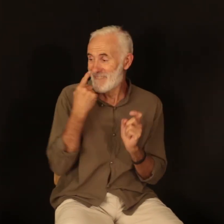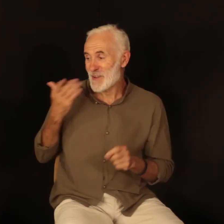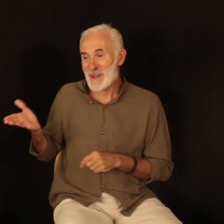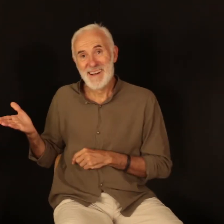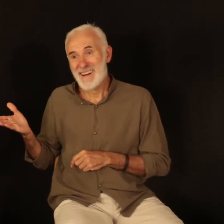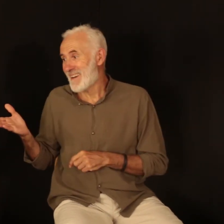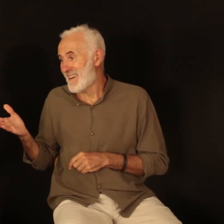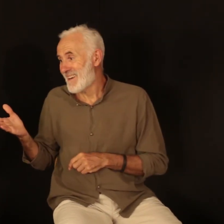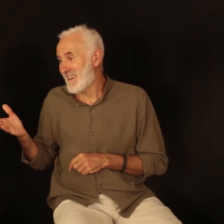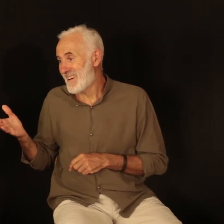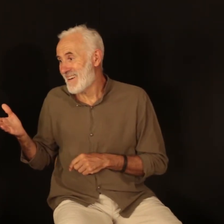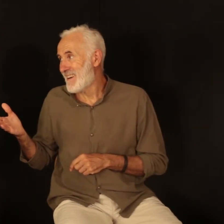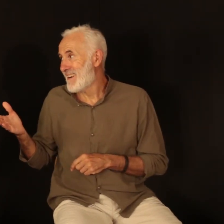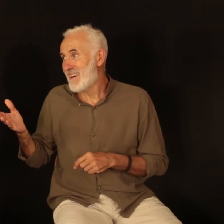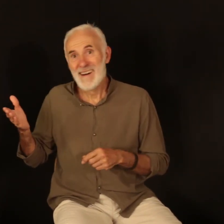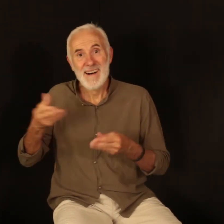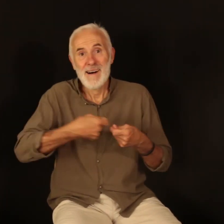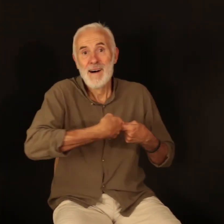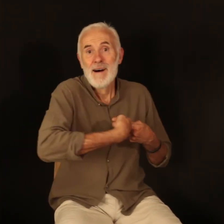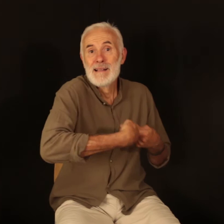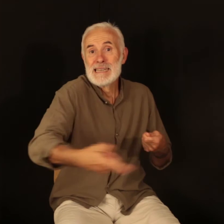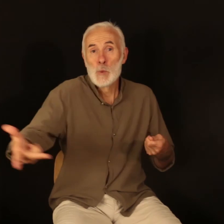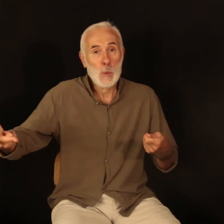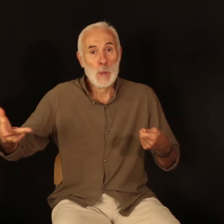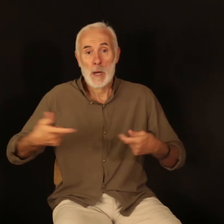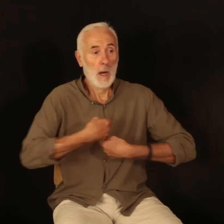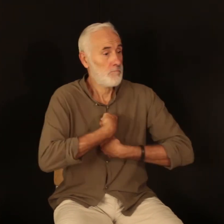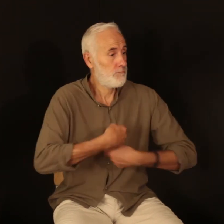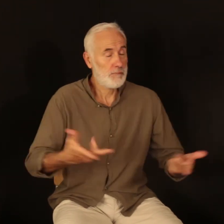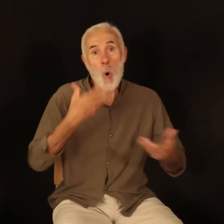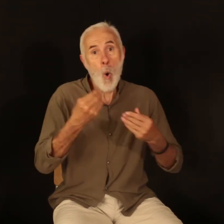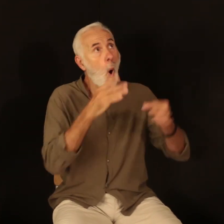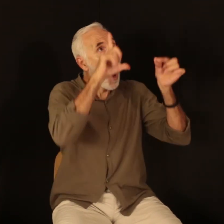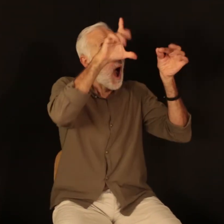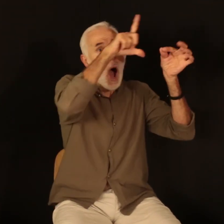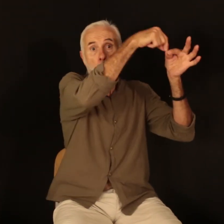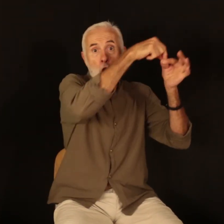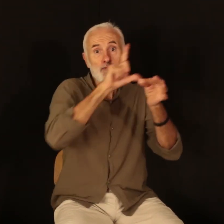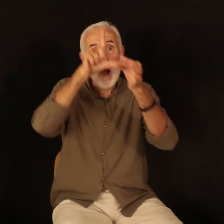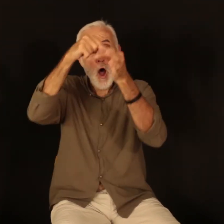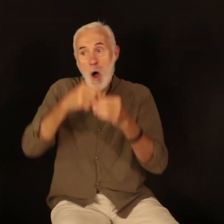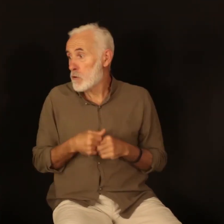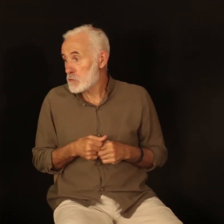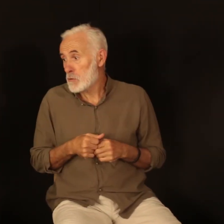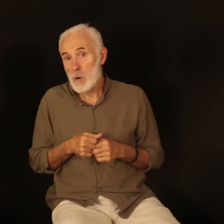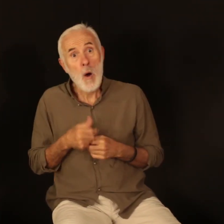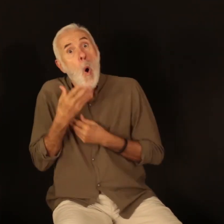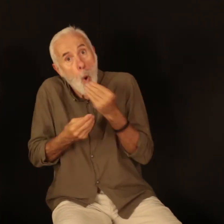souhaits, d'aller les accrocher, les éparpiller, ou de se mettre soi-même à écrire.